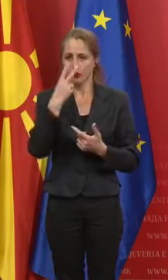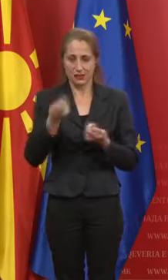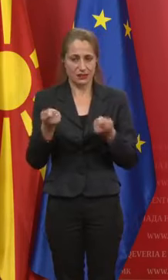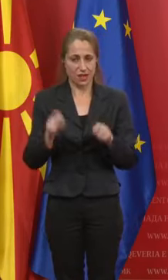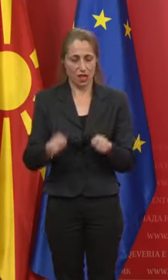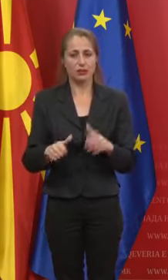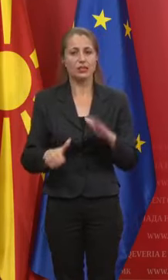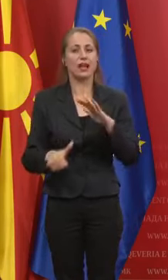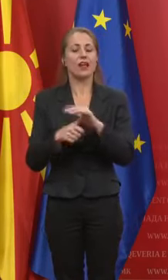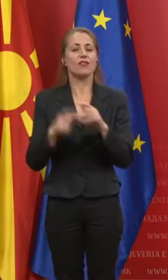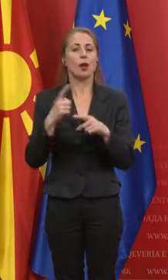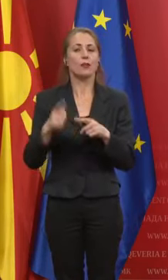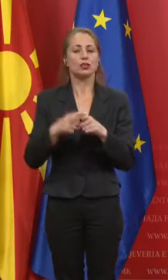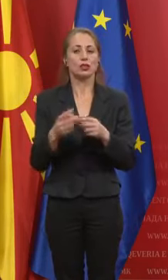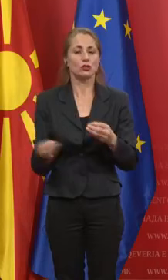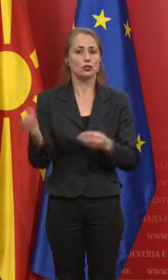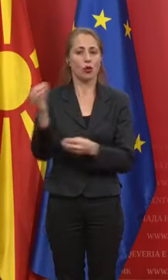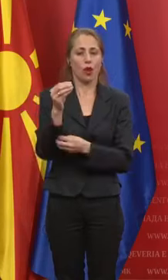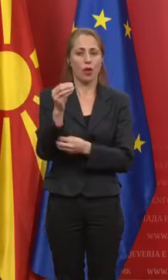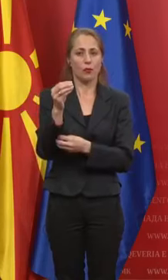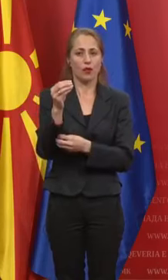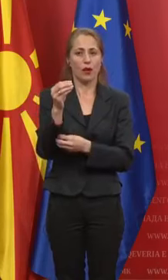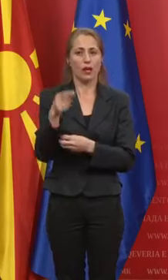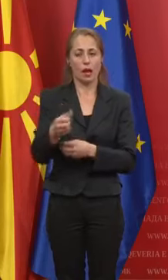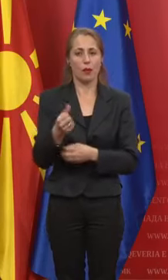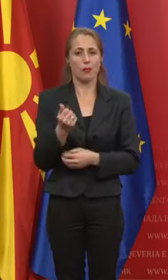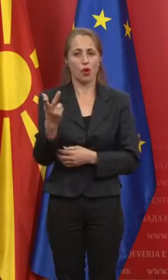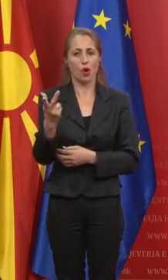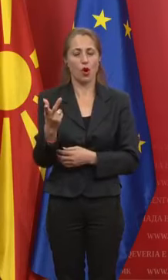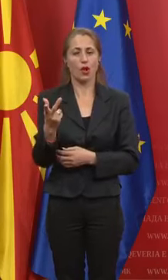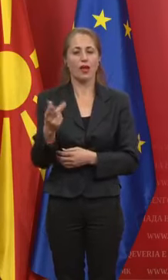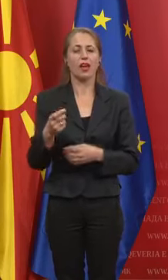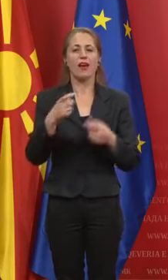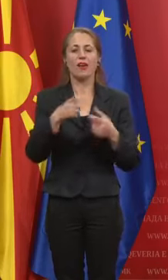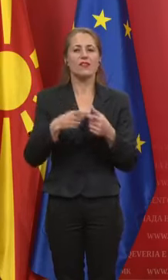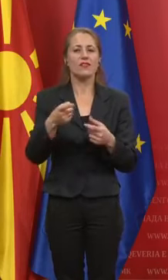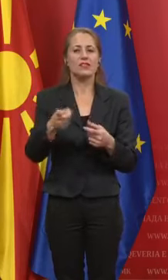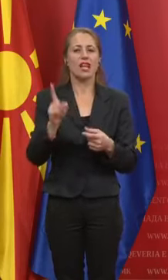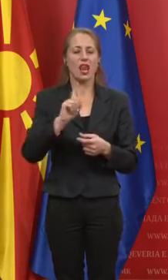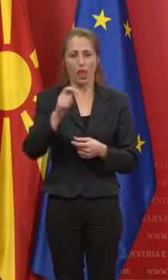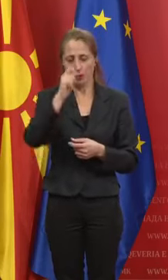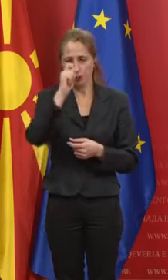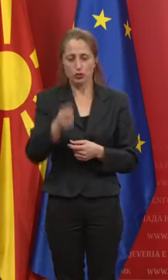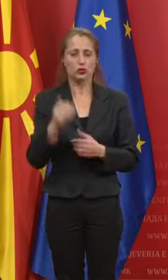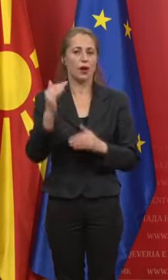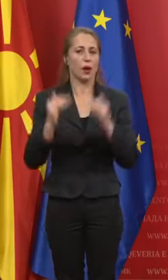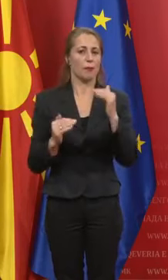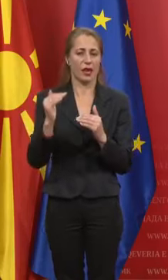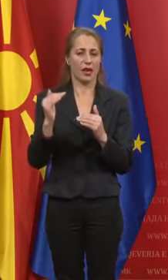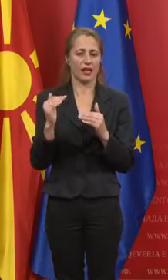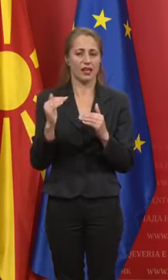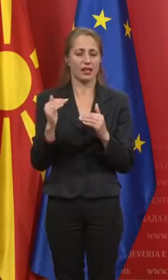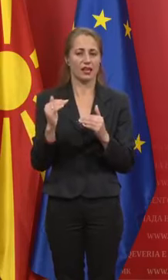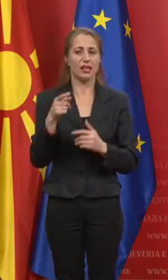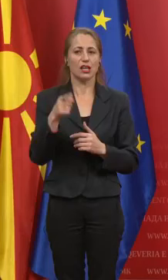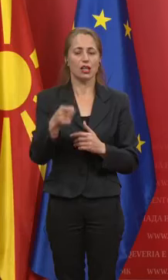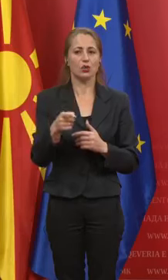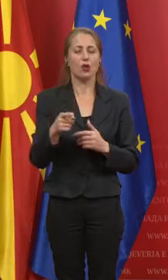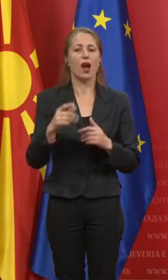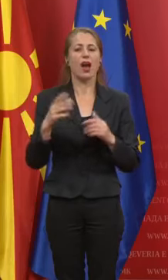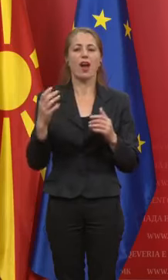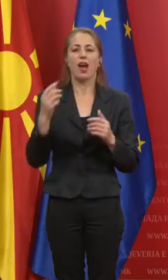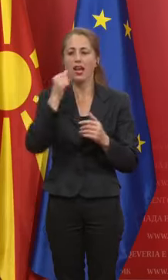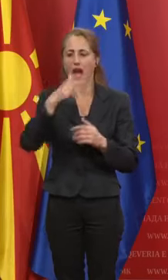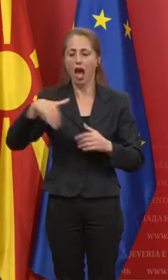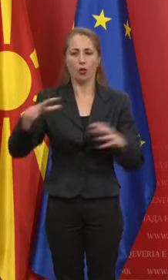дека главната причина за зголемување на бројката се должи на непочитување на мерките, и тоа пред се